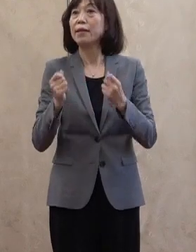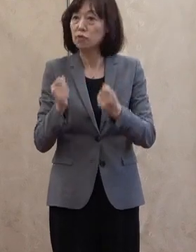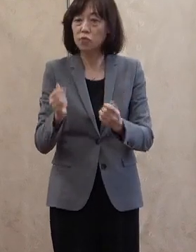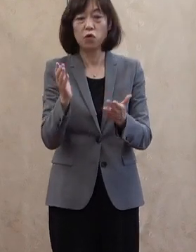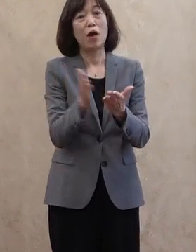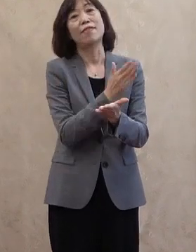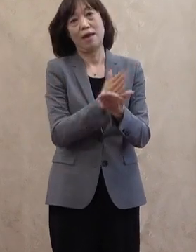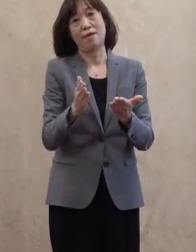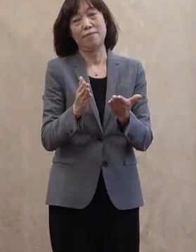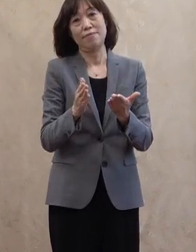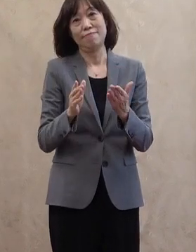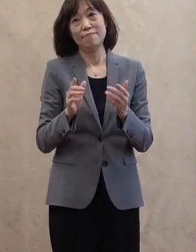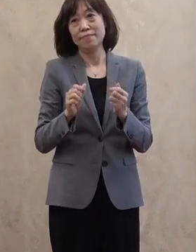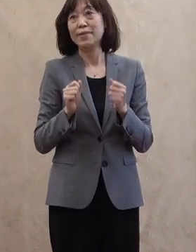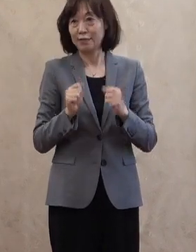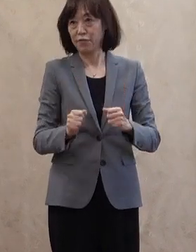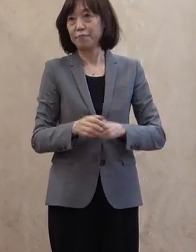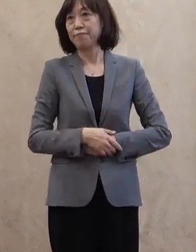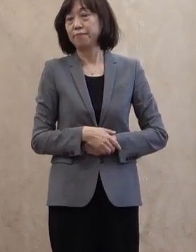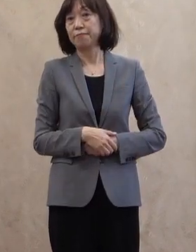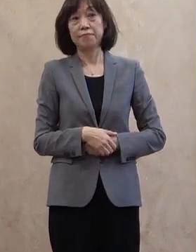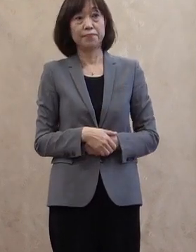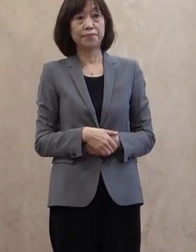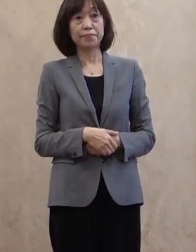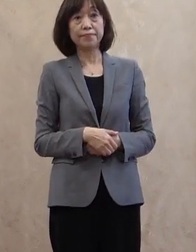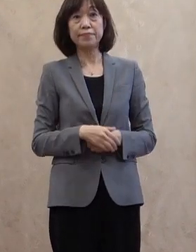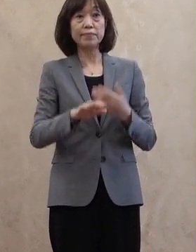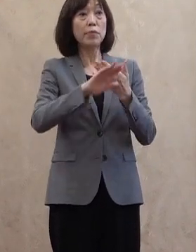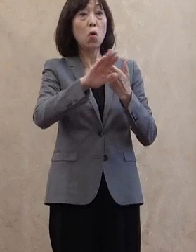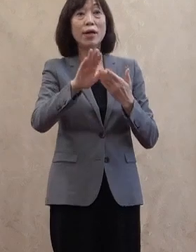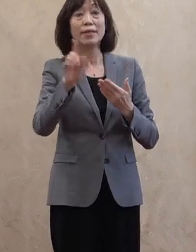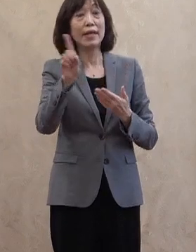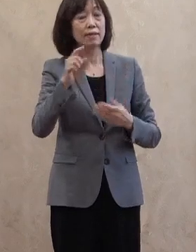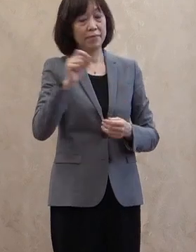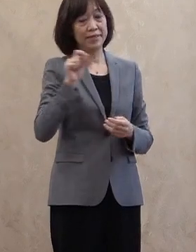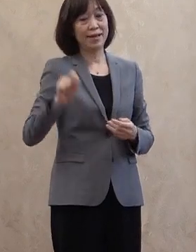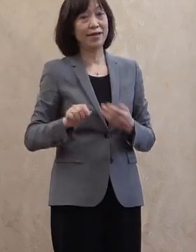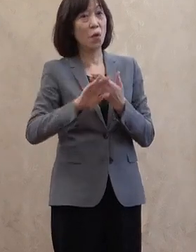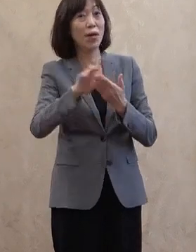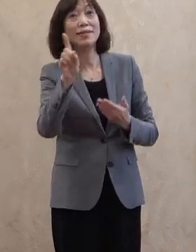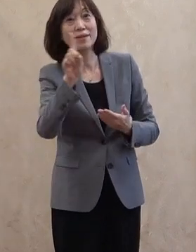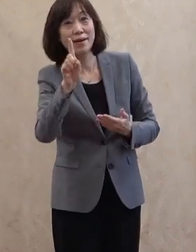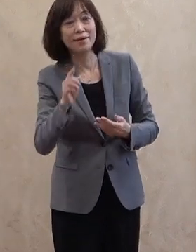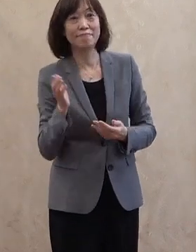しています。 ありがとうございます。 他に